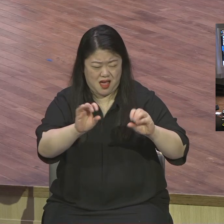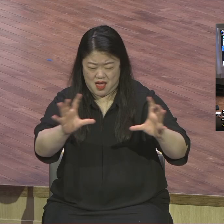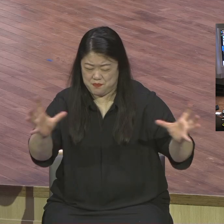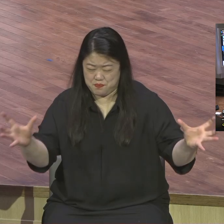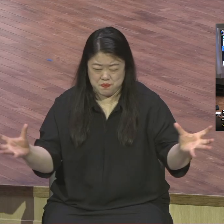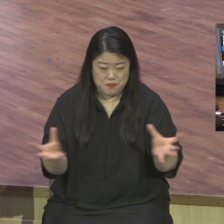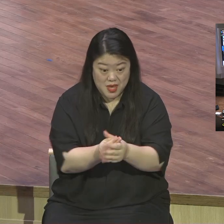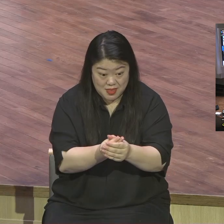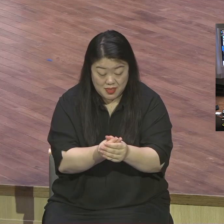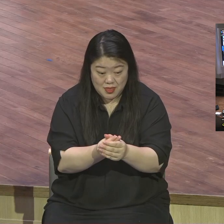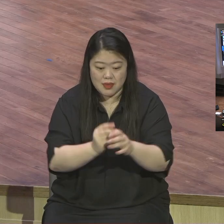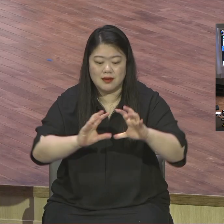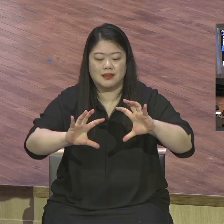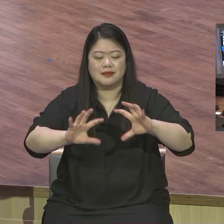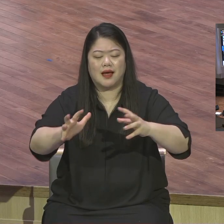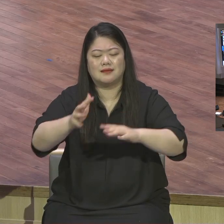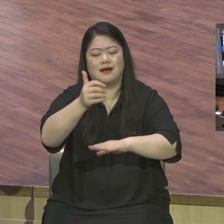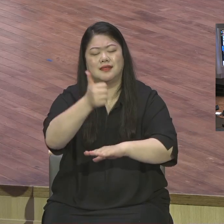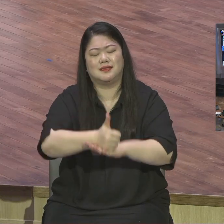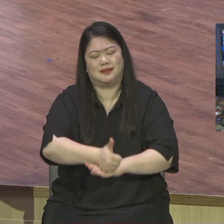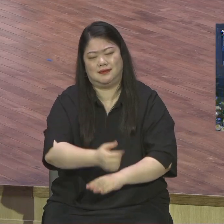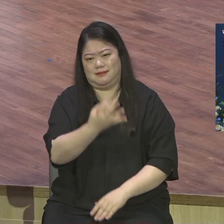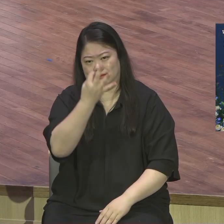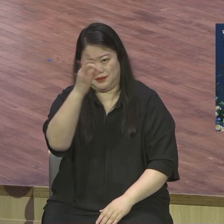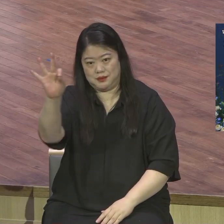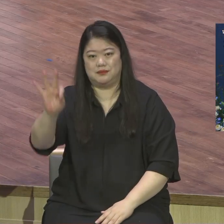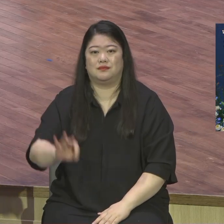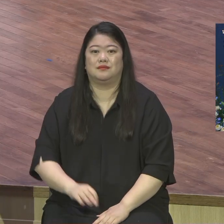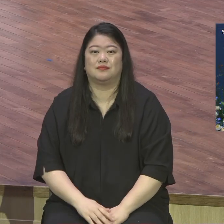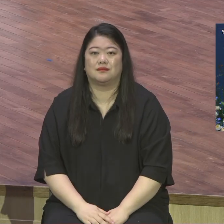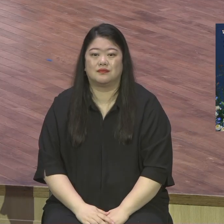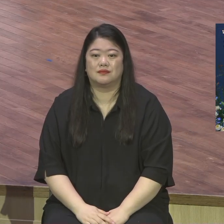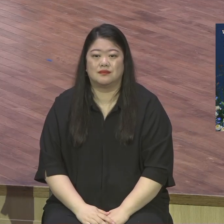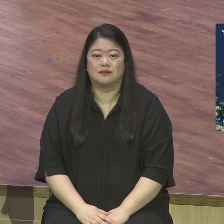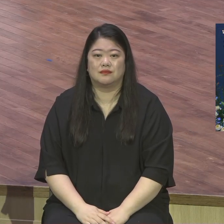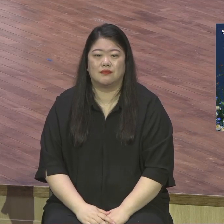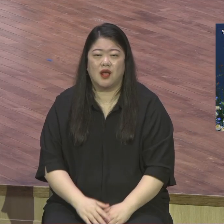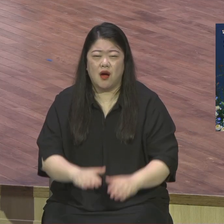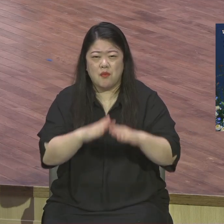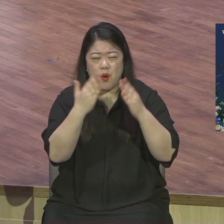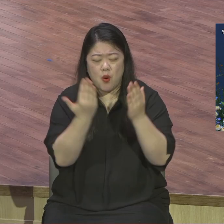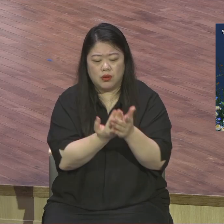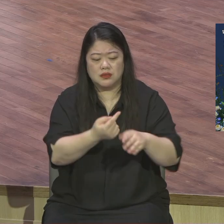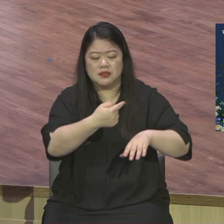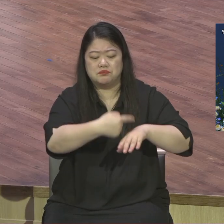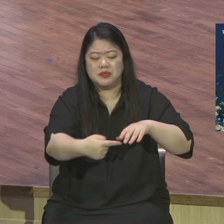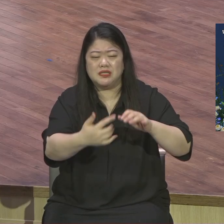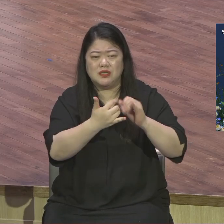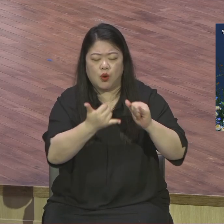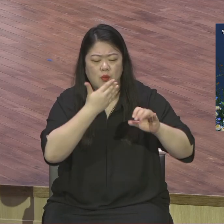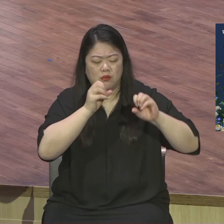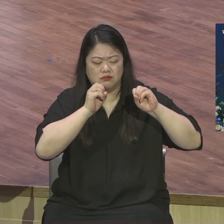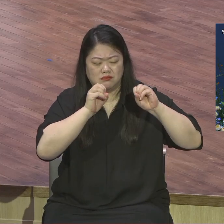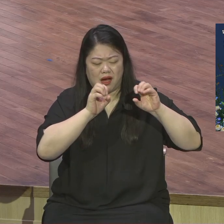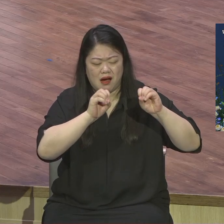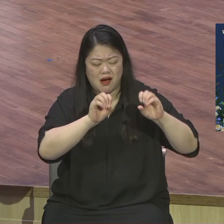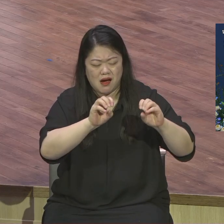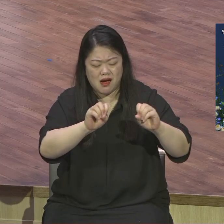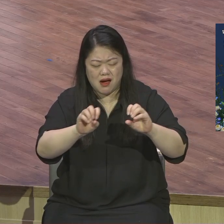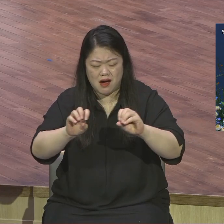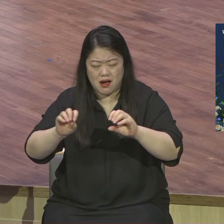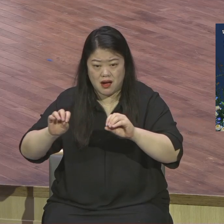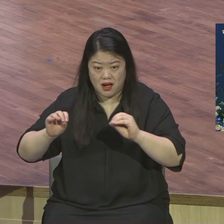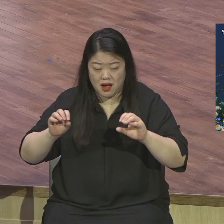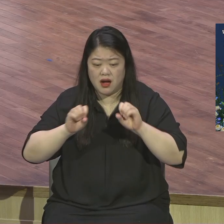끝이 오리라 천국복음이 모든 민족에게 전파될 때 끝이 오는데 이것이 바로